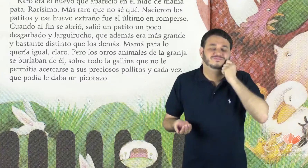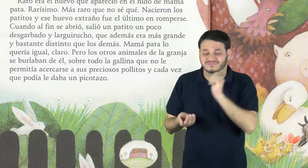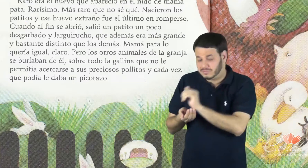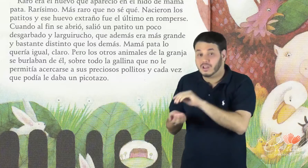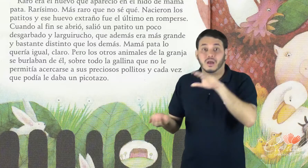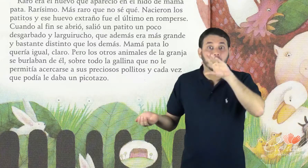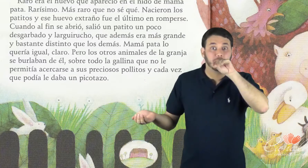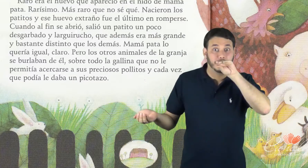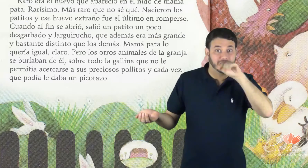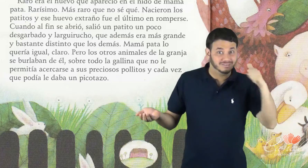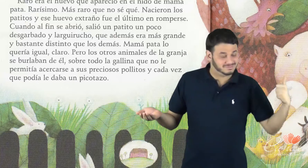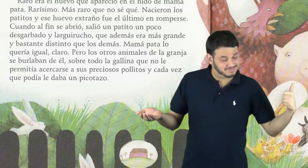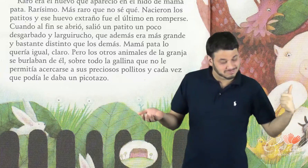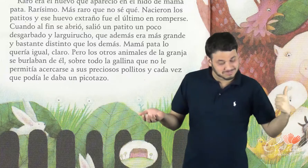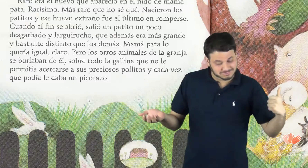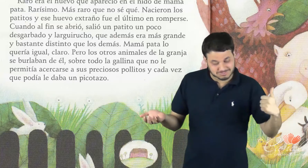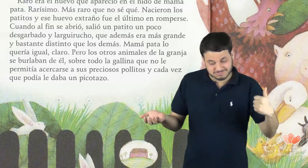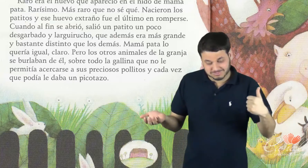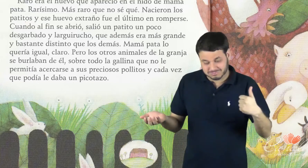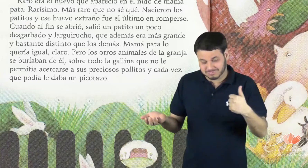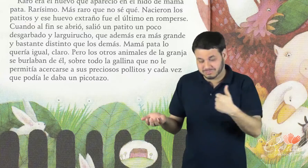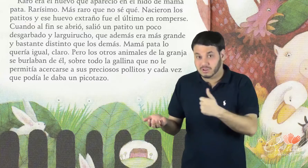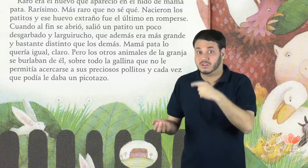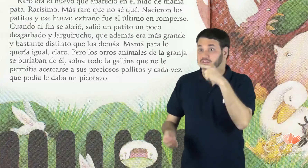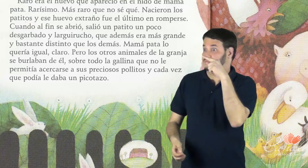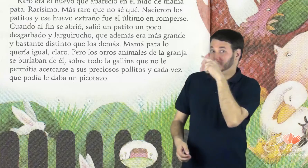que podía le daba un picotazo